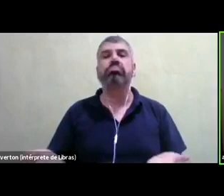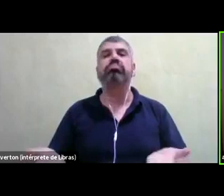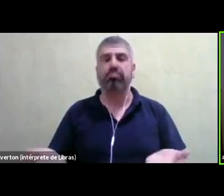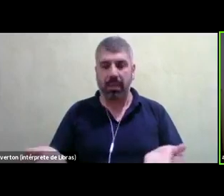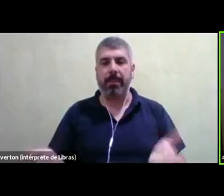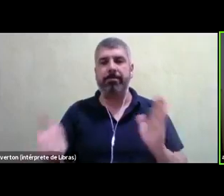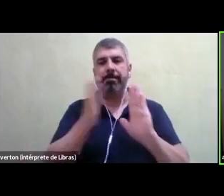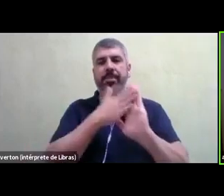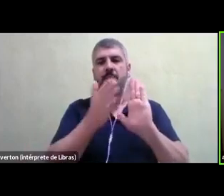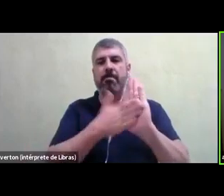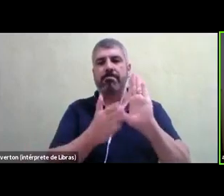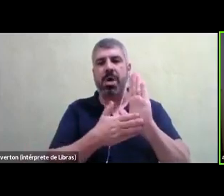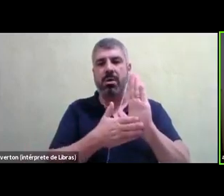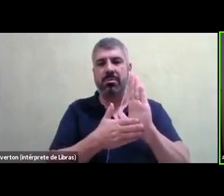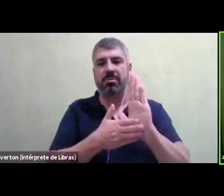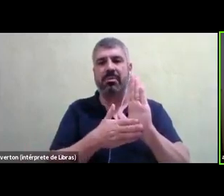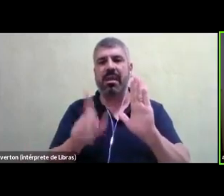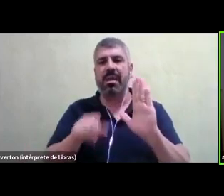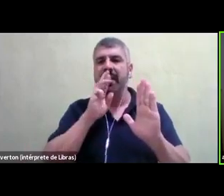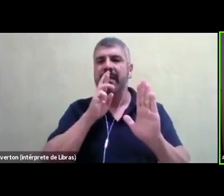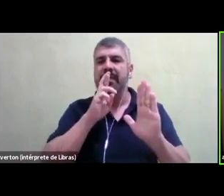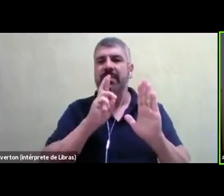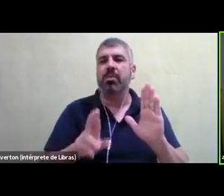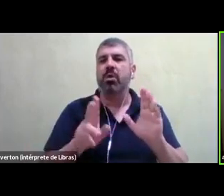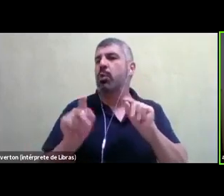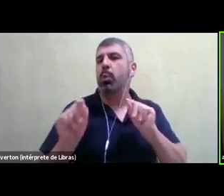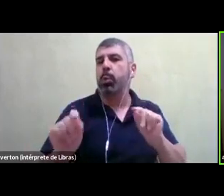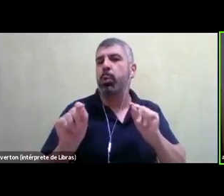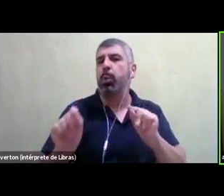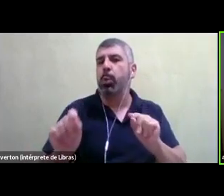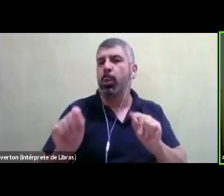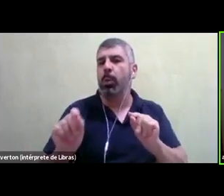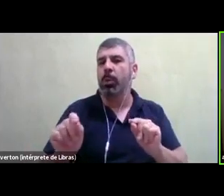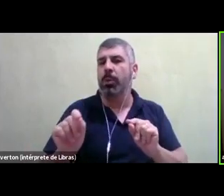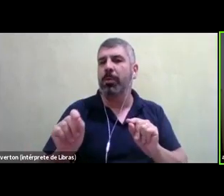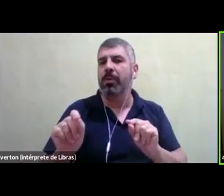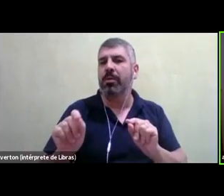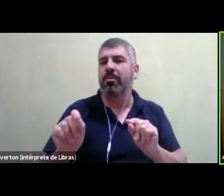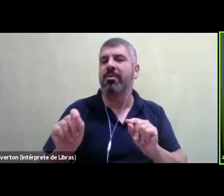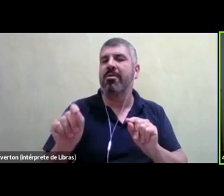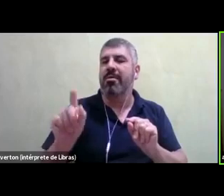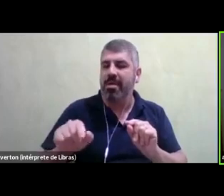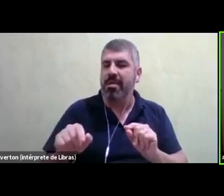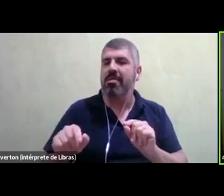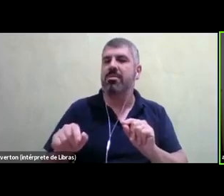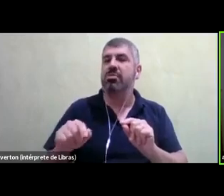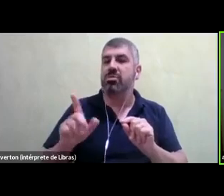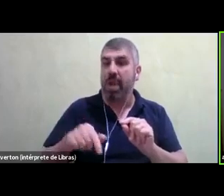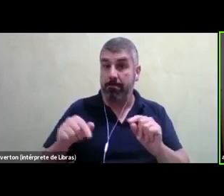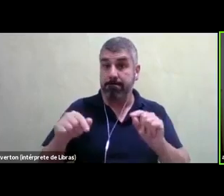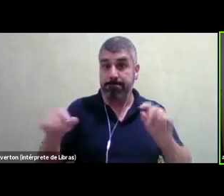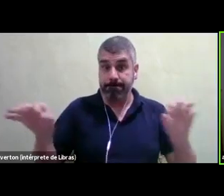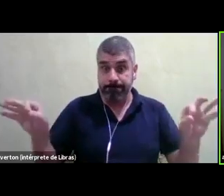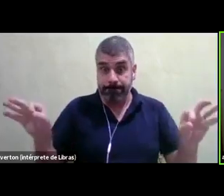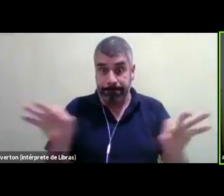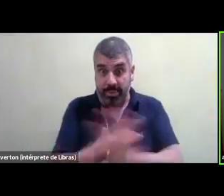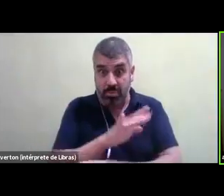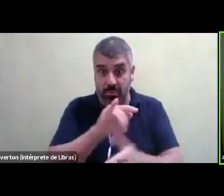proposta, né? Uma resposta ao que foi produzido.